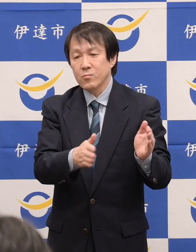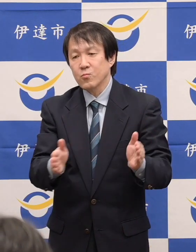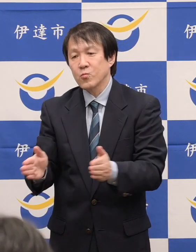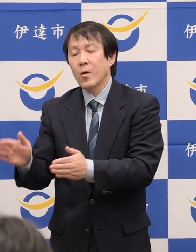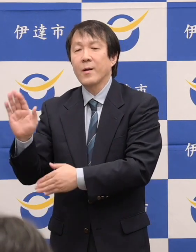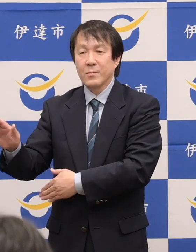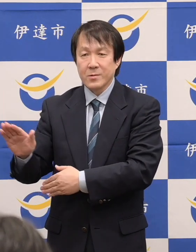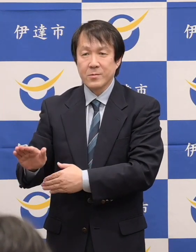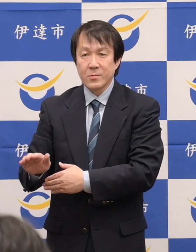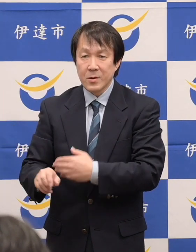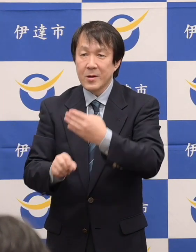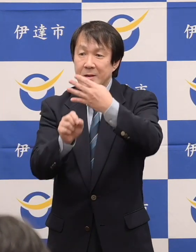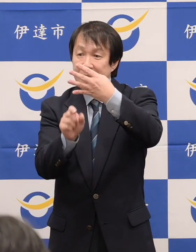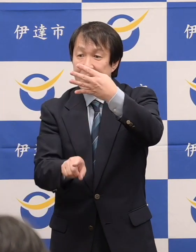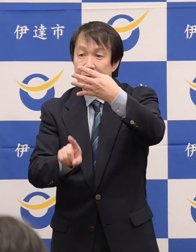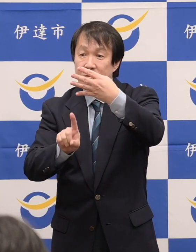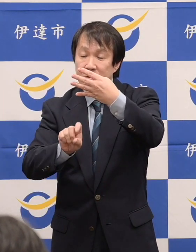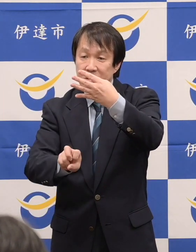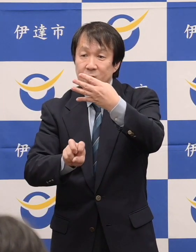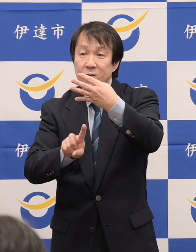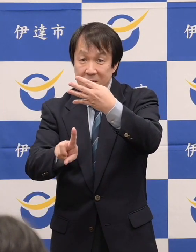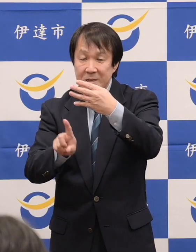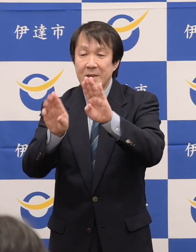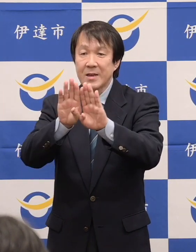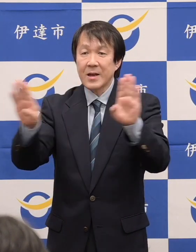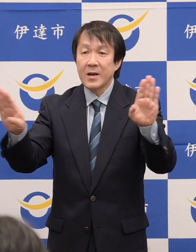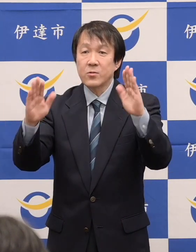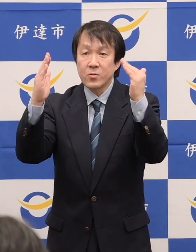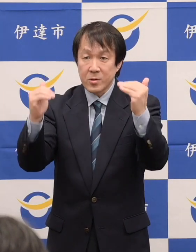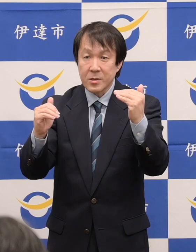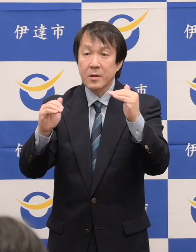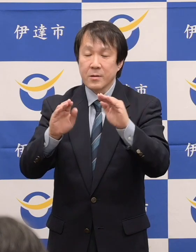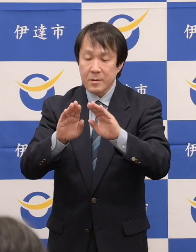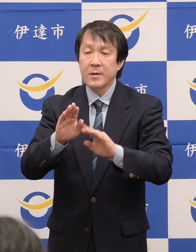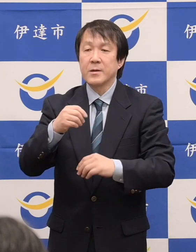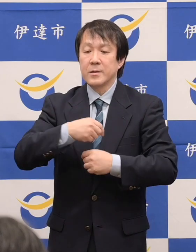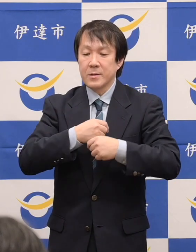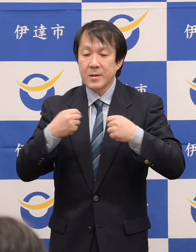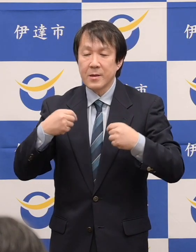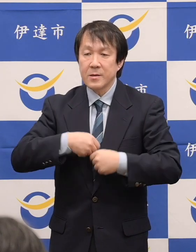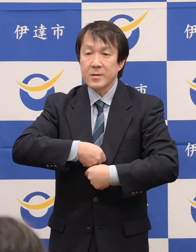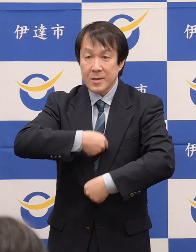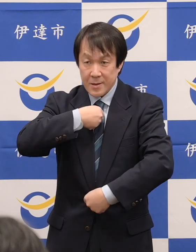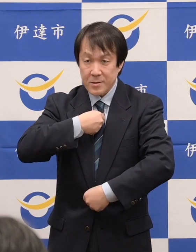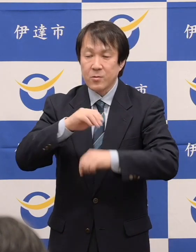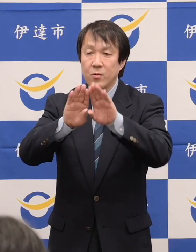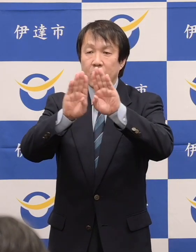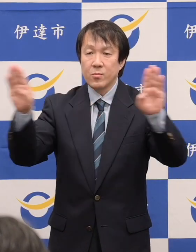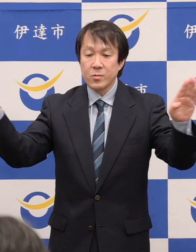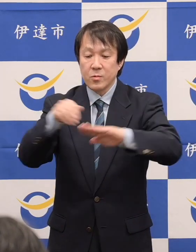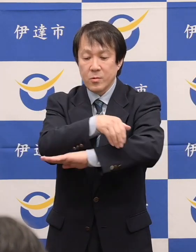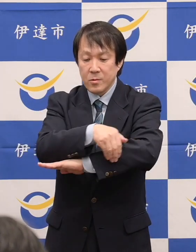6年4月21日に開所式を行い、正式オープンを予定しております。